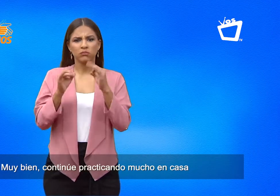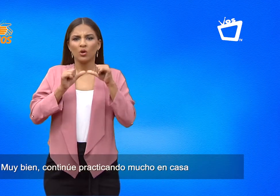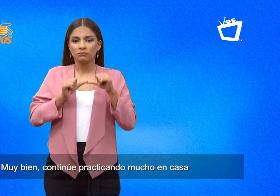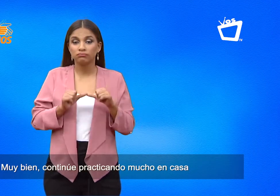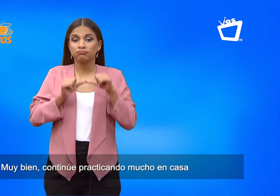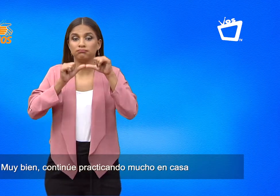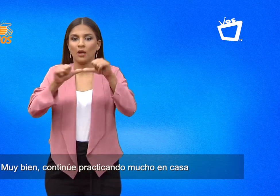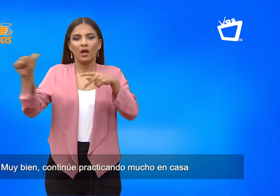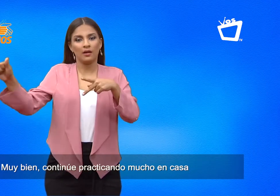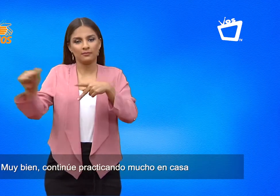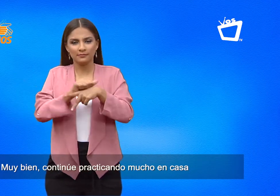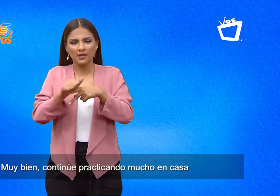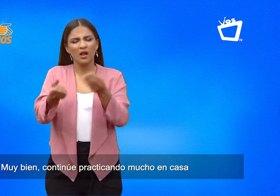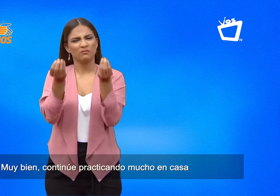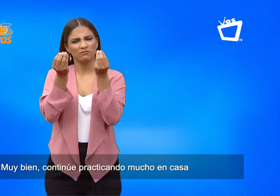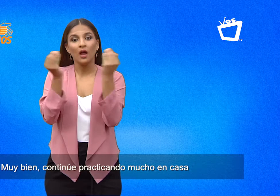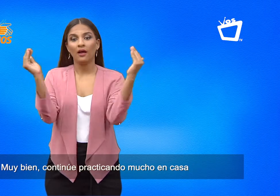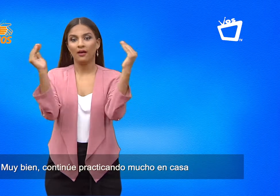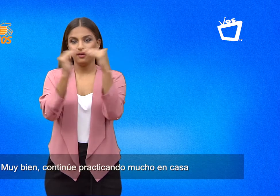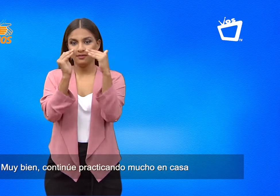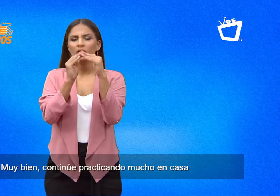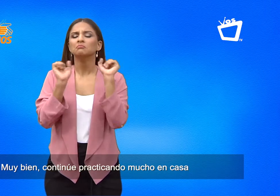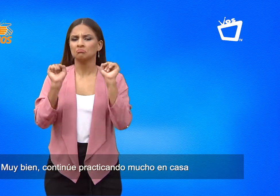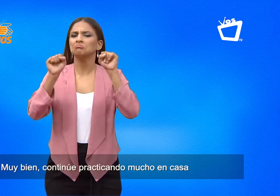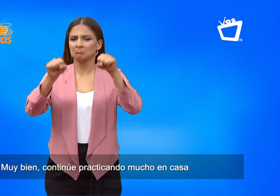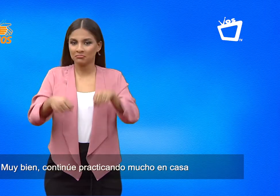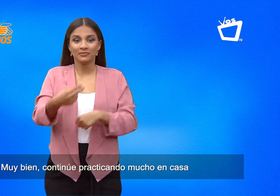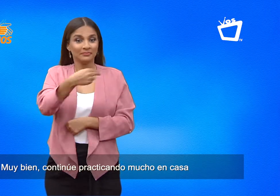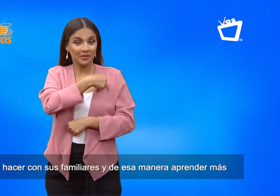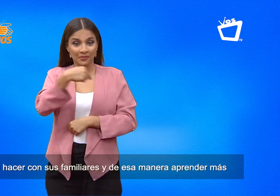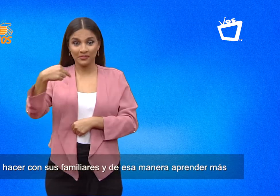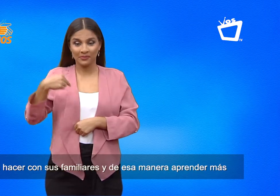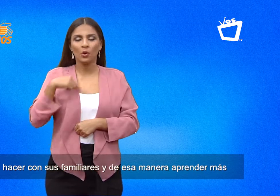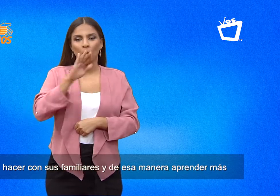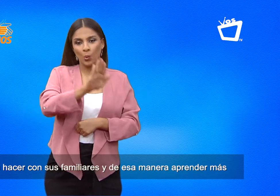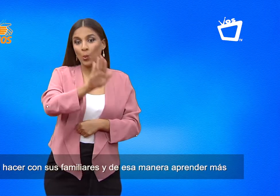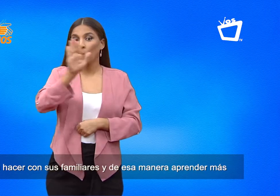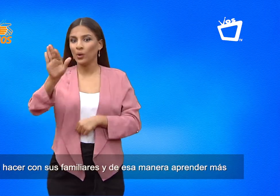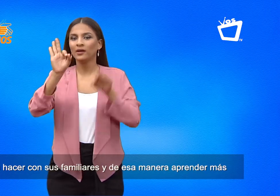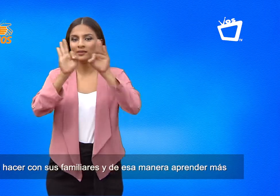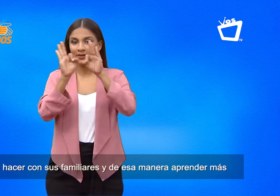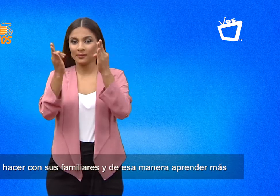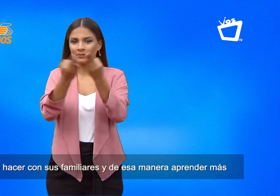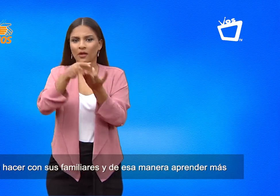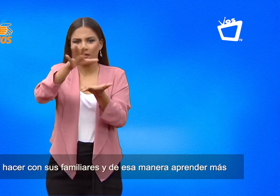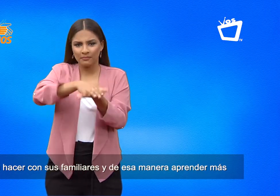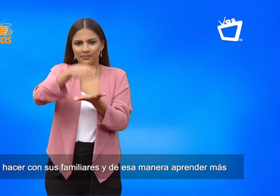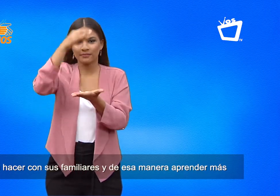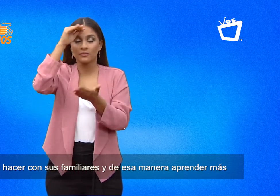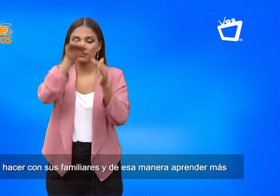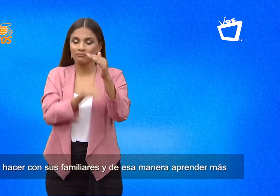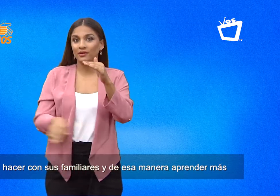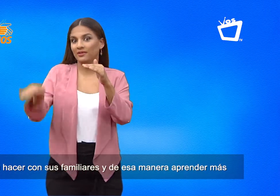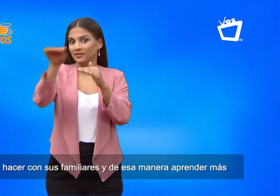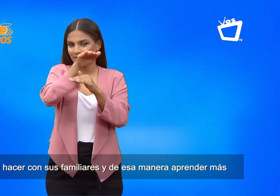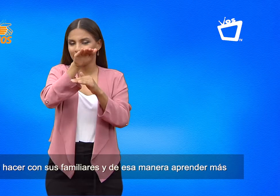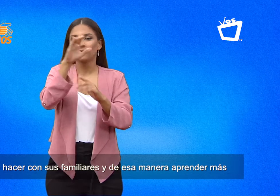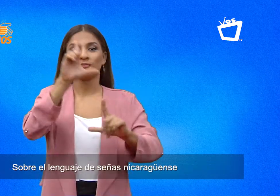Muy bien. Continúe practicando mucho en casa. Lo puede hacer con sus familiares y de esa manera aprender más sobre